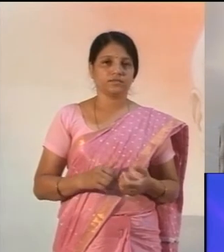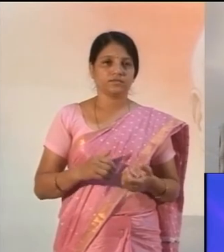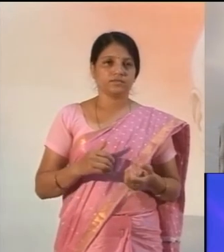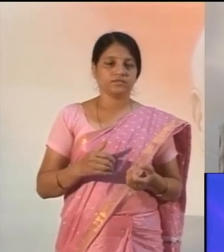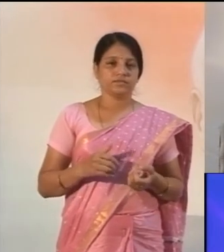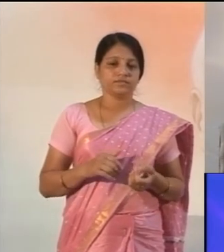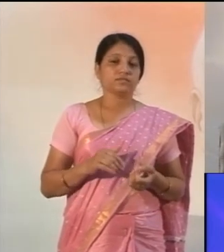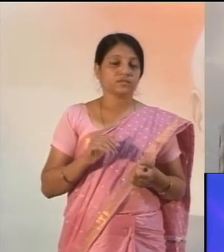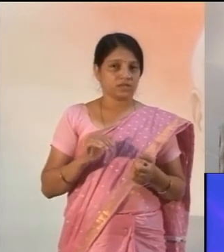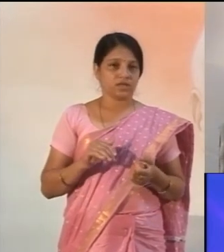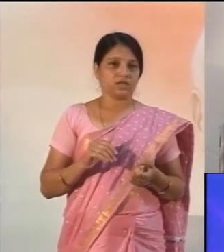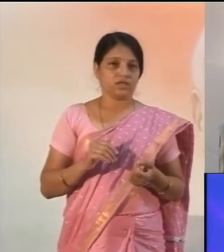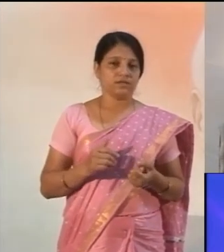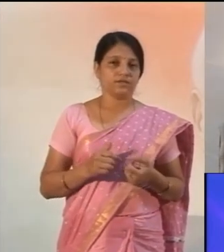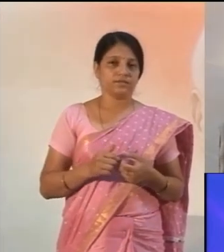ताकि